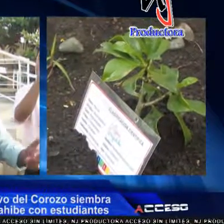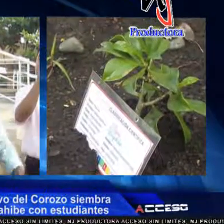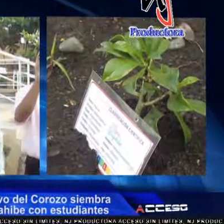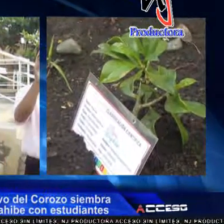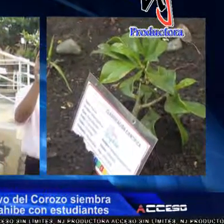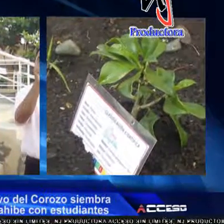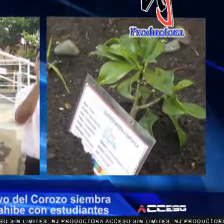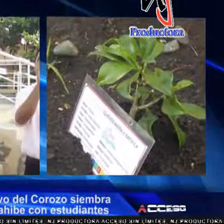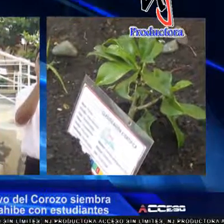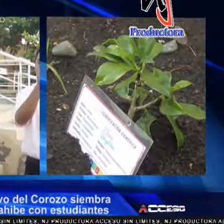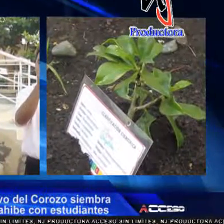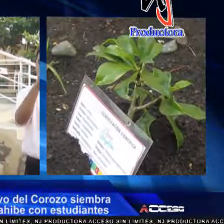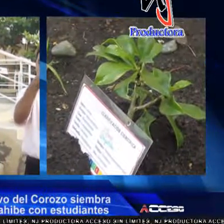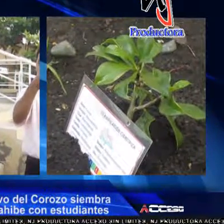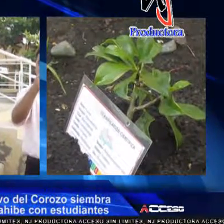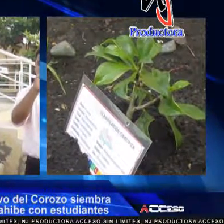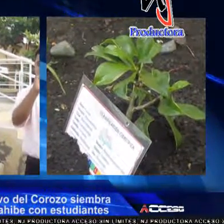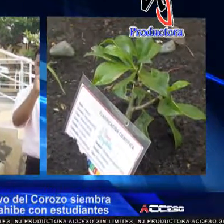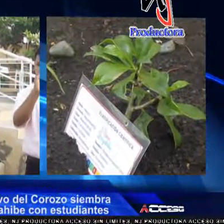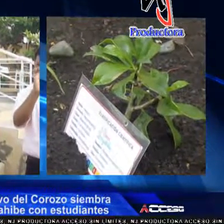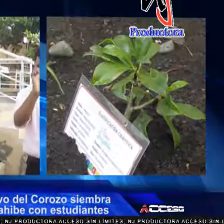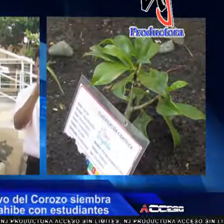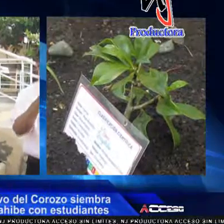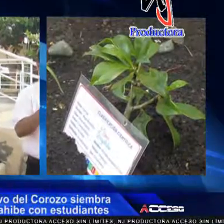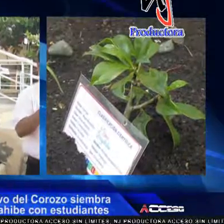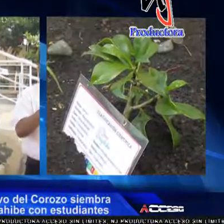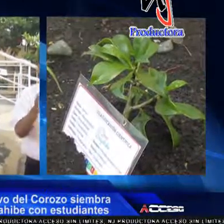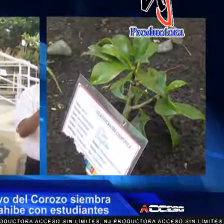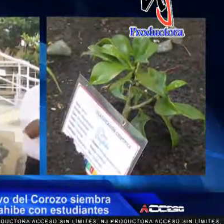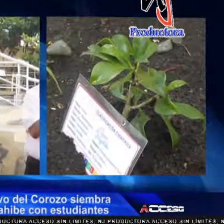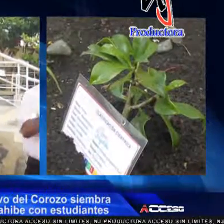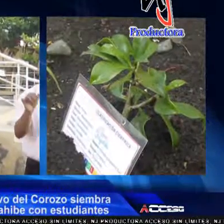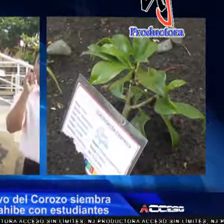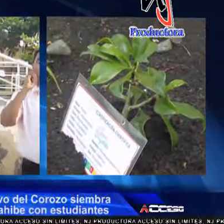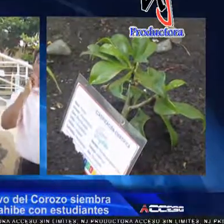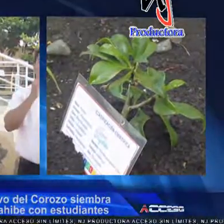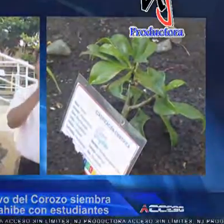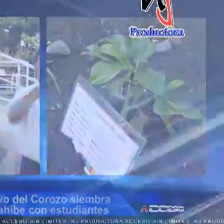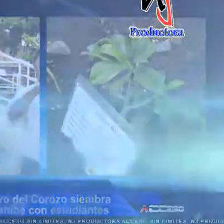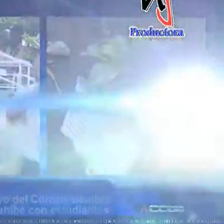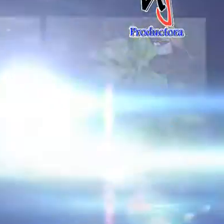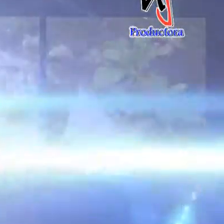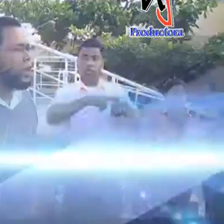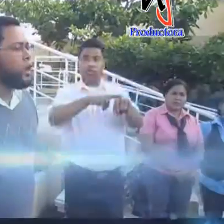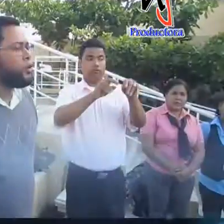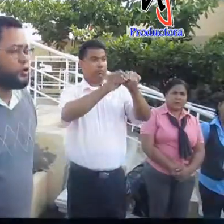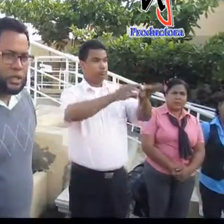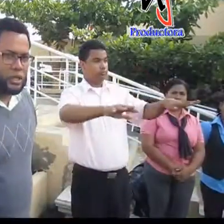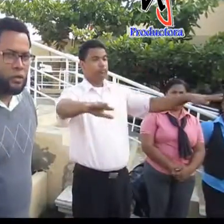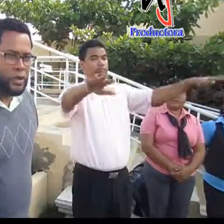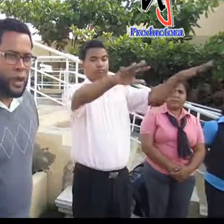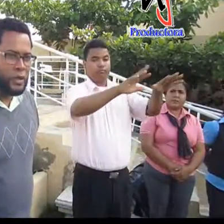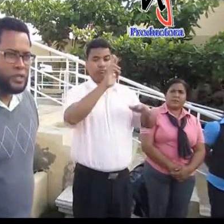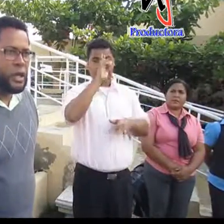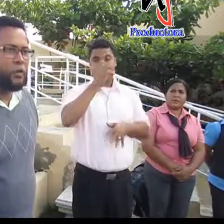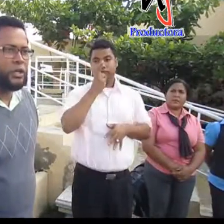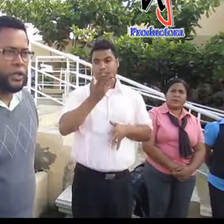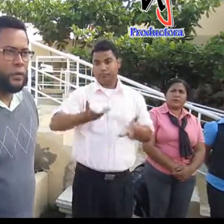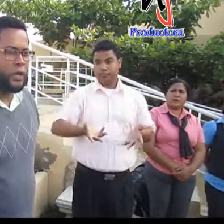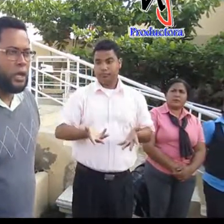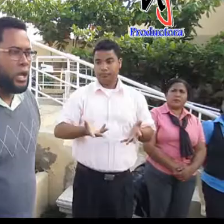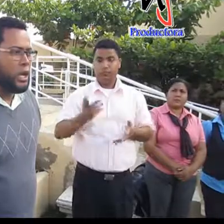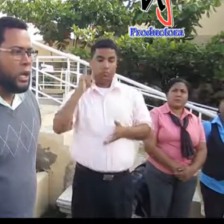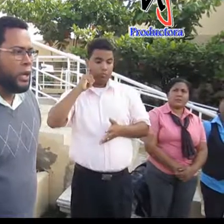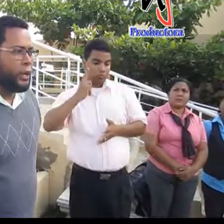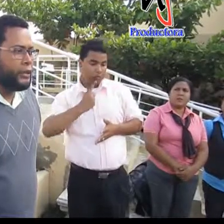relación con los estudiantes que hoy en día nosotros albergamos en este centro educativo, que es los estudiantes con discapacidad